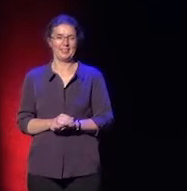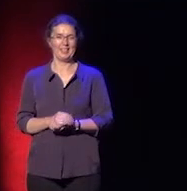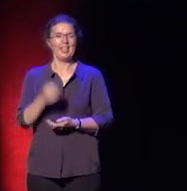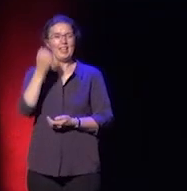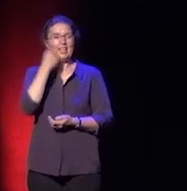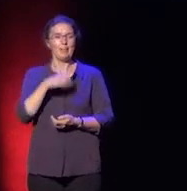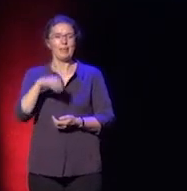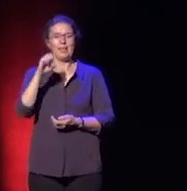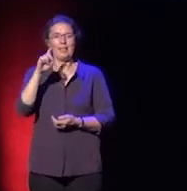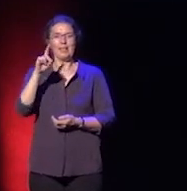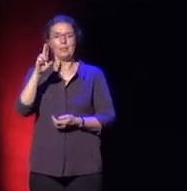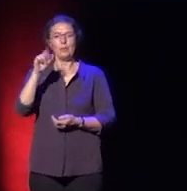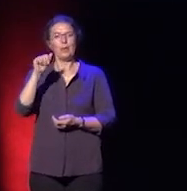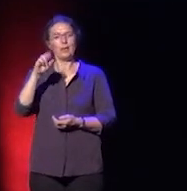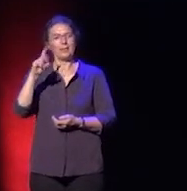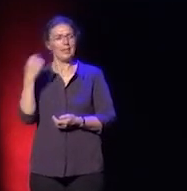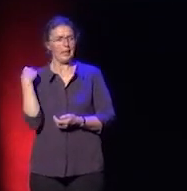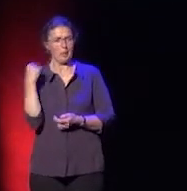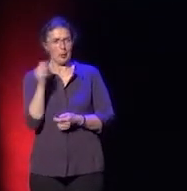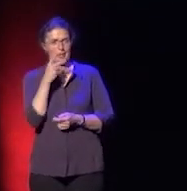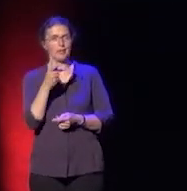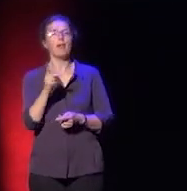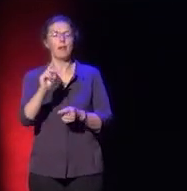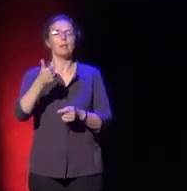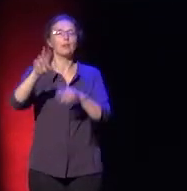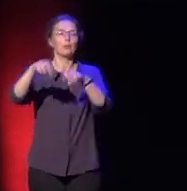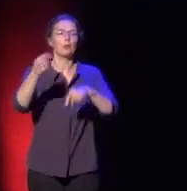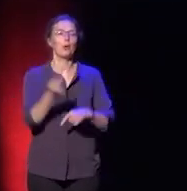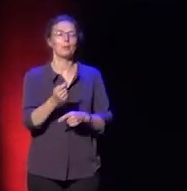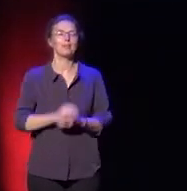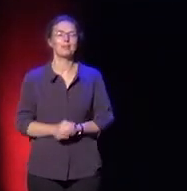Lieber Eduard, eben war er noch da, kommt wieder.